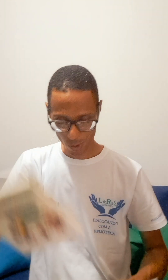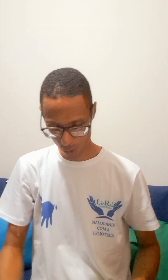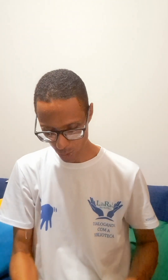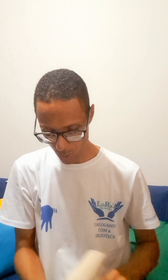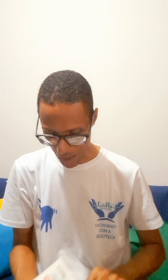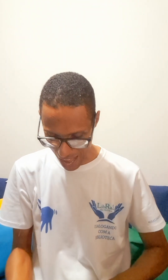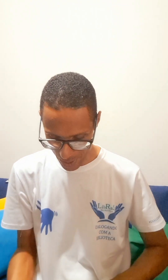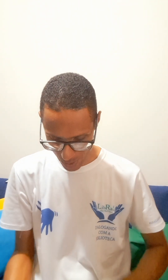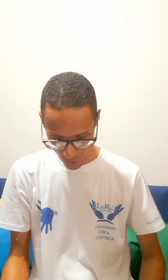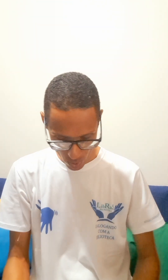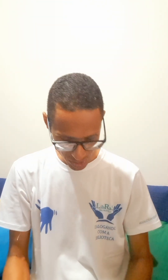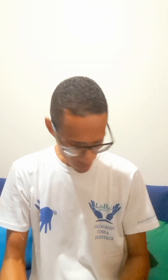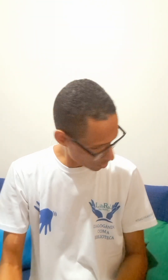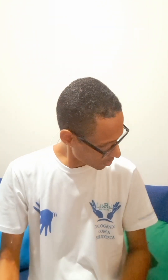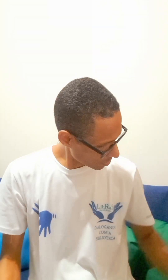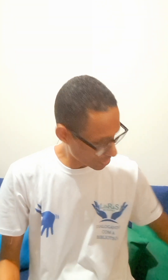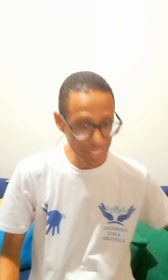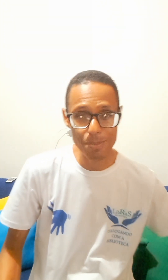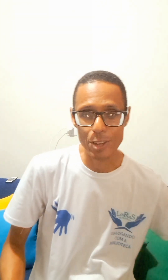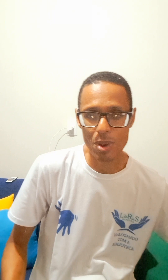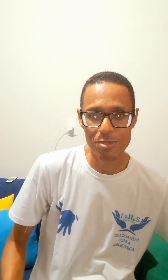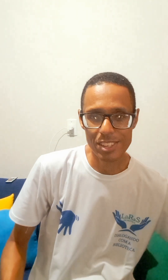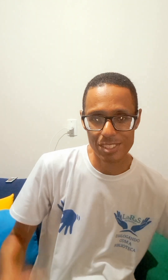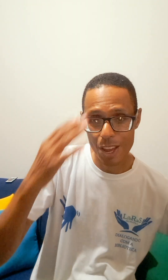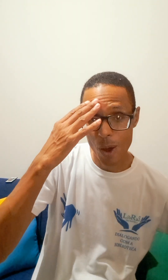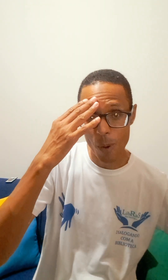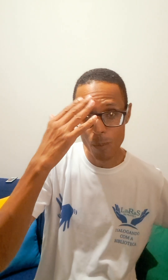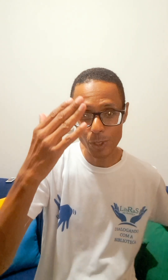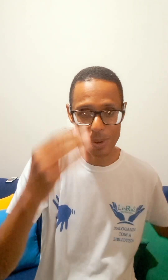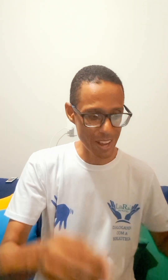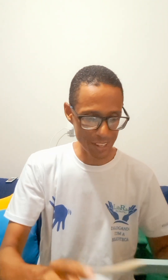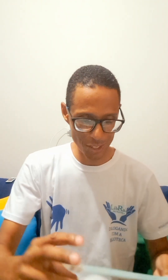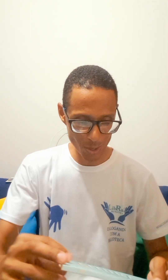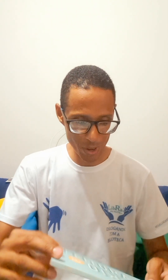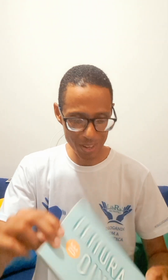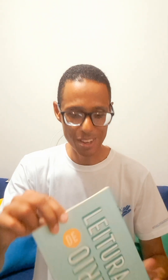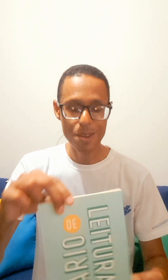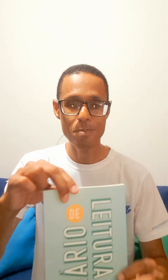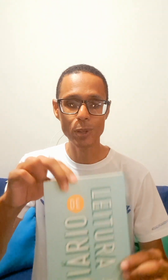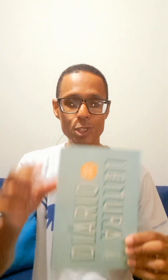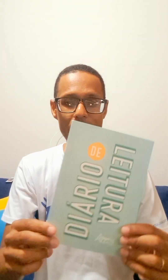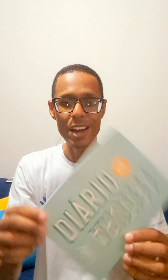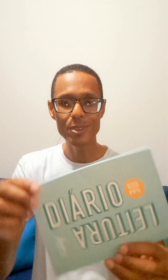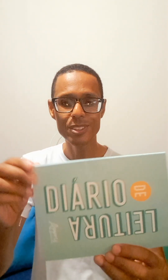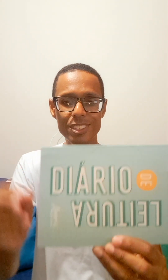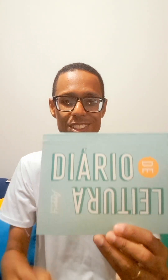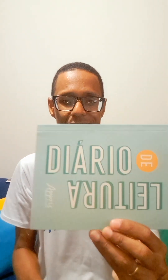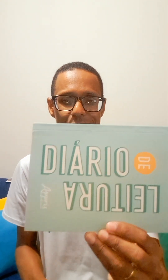o sumário, o conteúdo e mais uma vez, muito obrigado, editora, pelo diário de